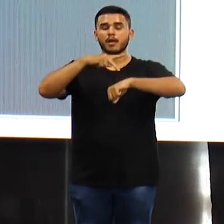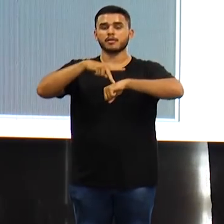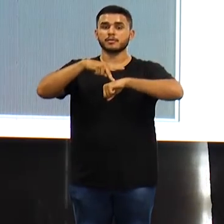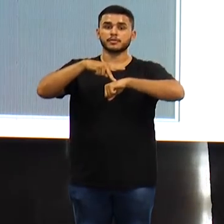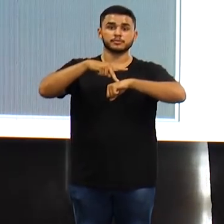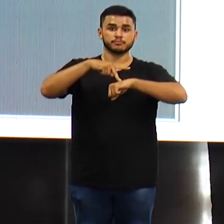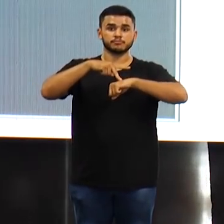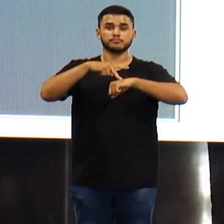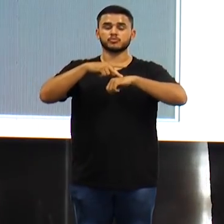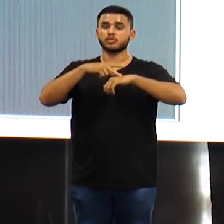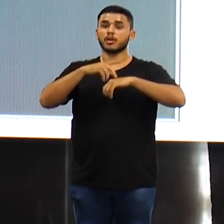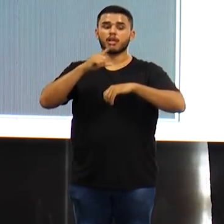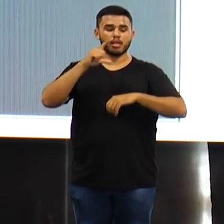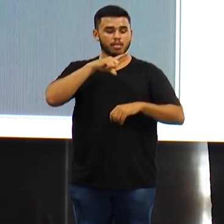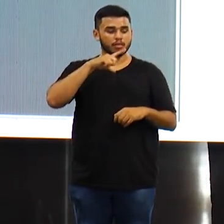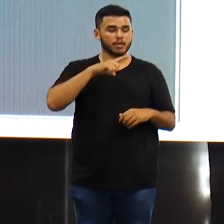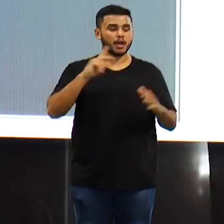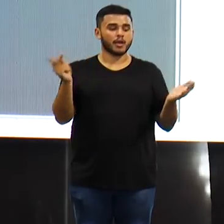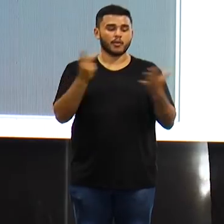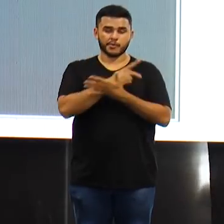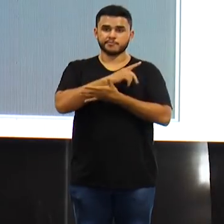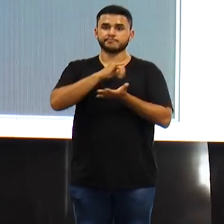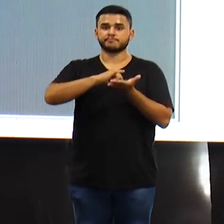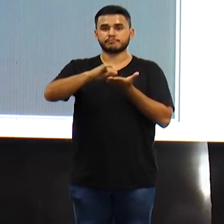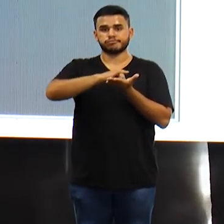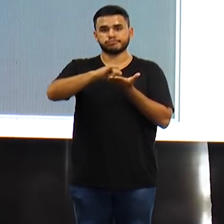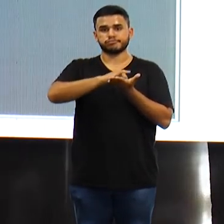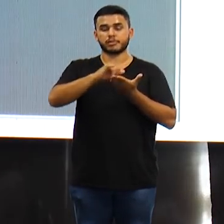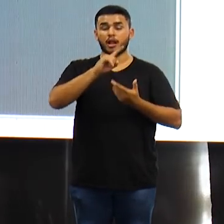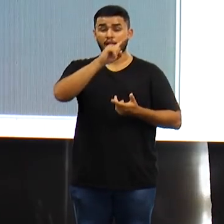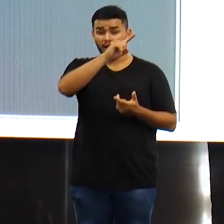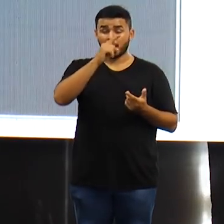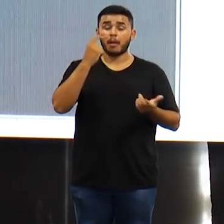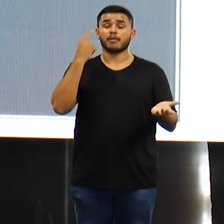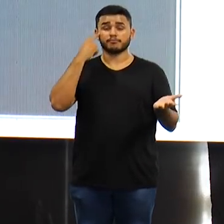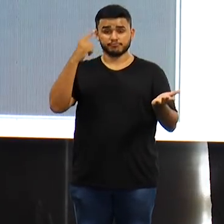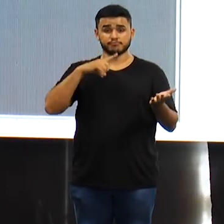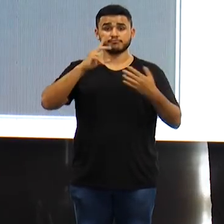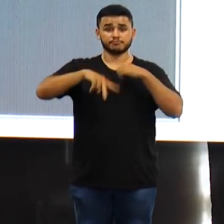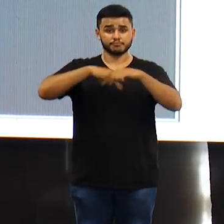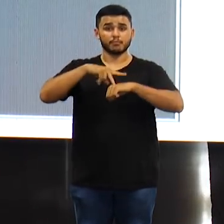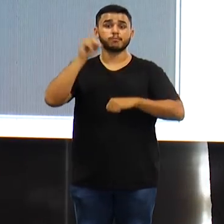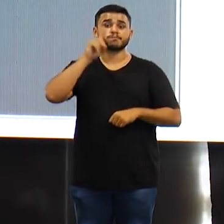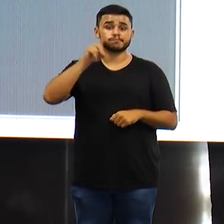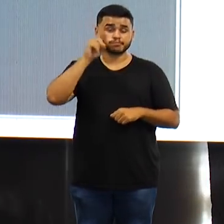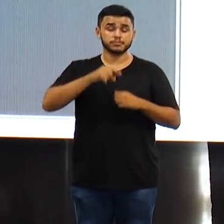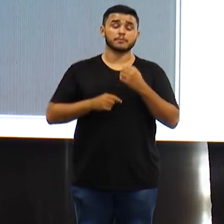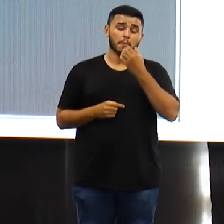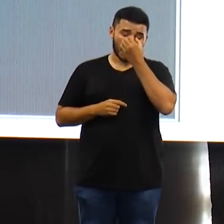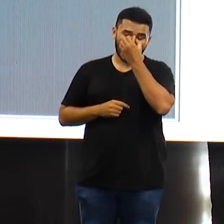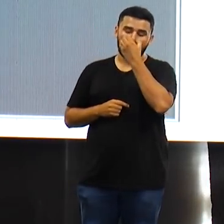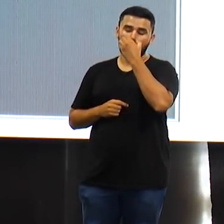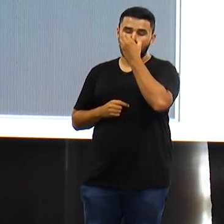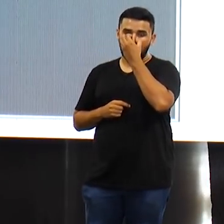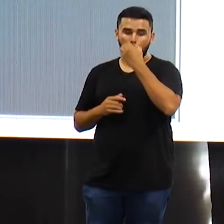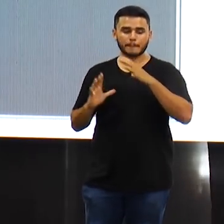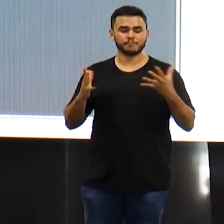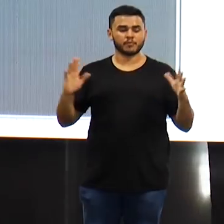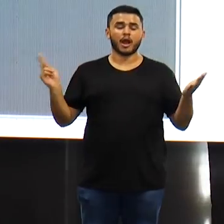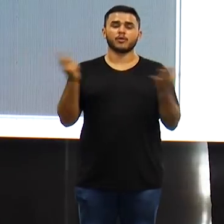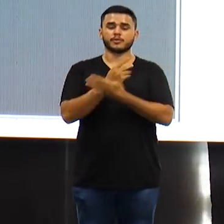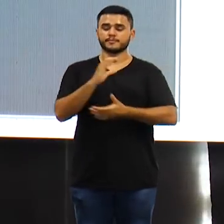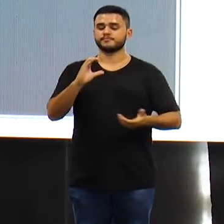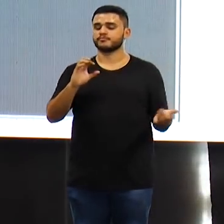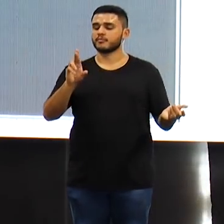me referindo aos 90 anos do crack na Bolsa de Valores de Nova York. Esse crack, ele gerou uma